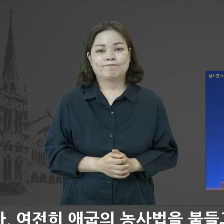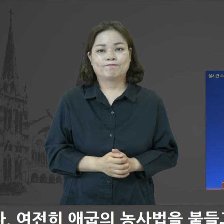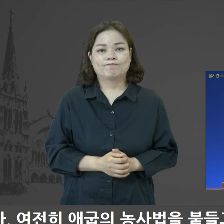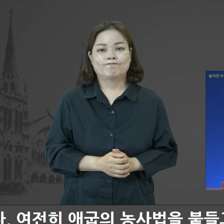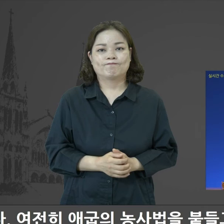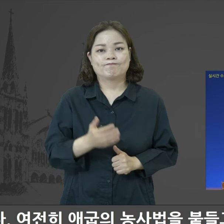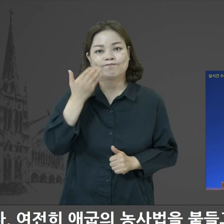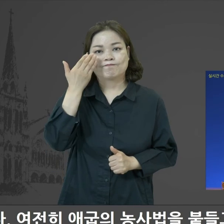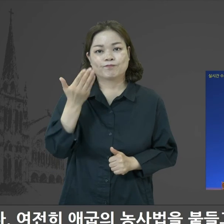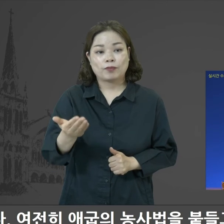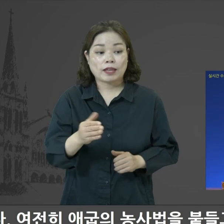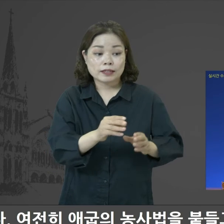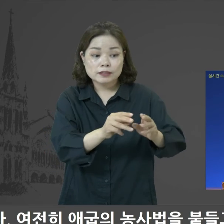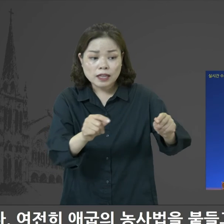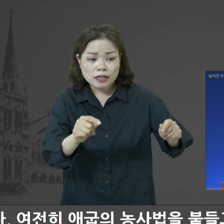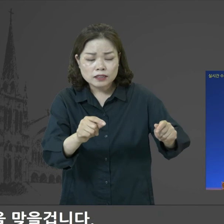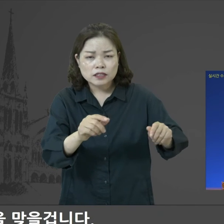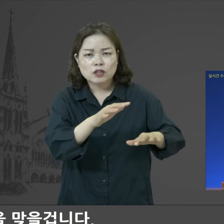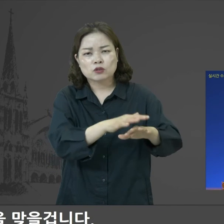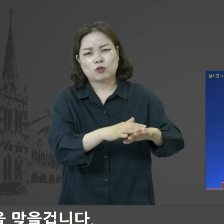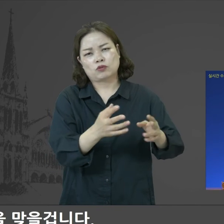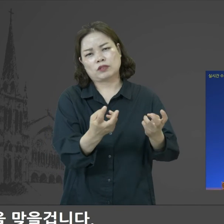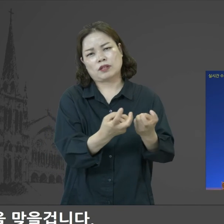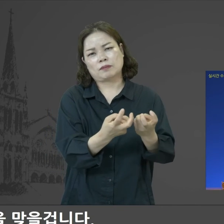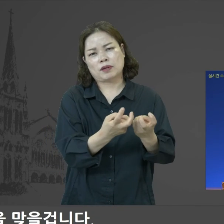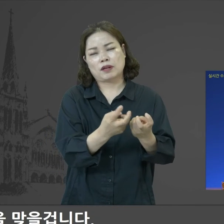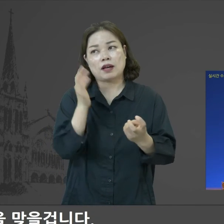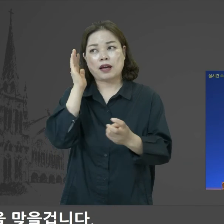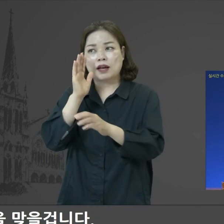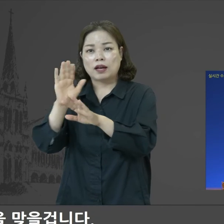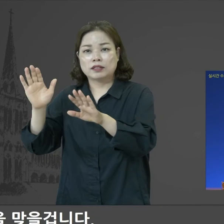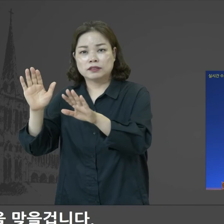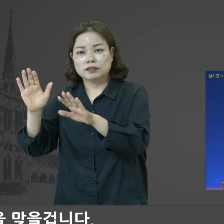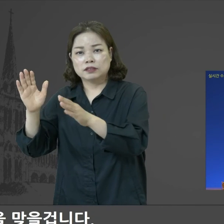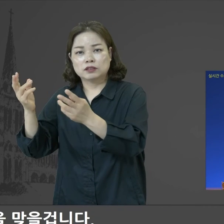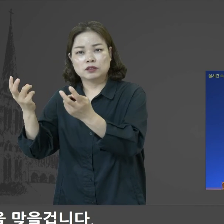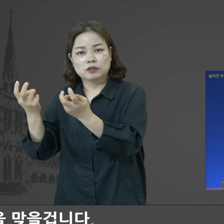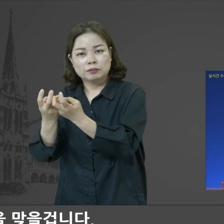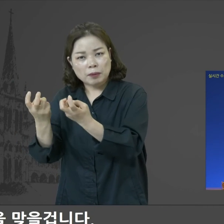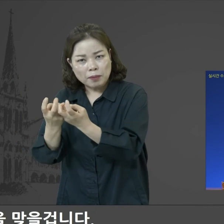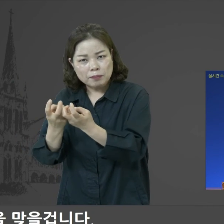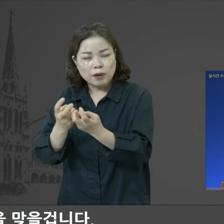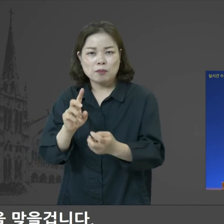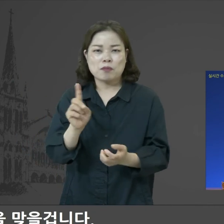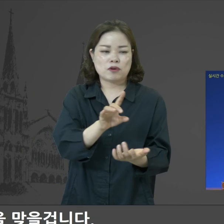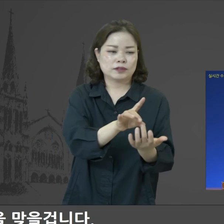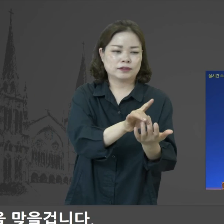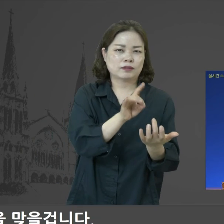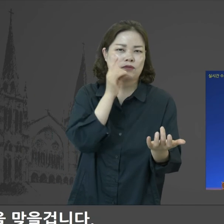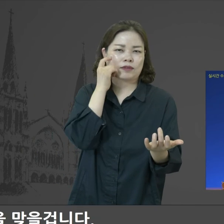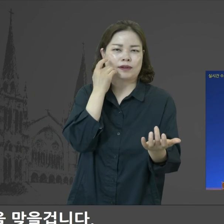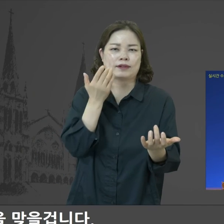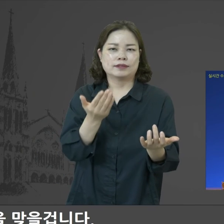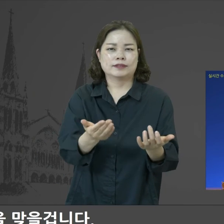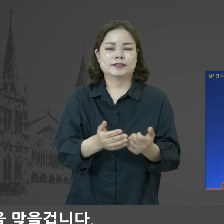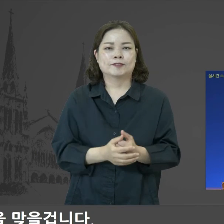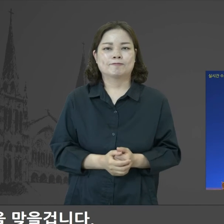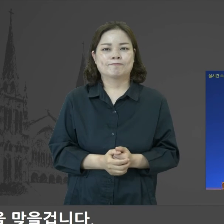질문을 드립니다. 땅의 농사법과 하늘의 농사법 중 무엇을